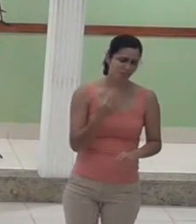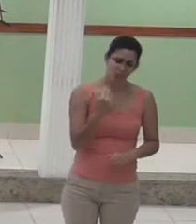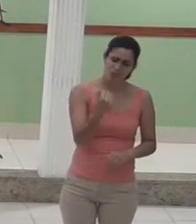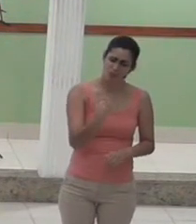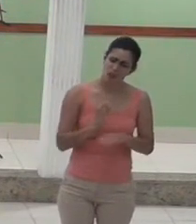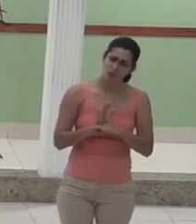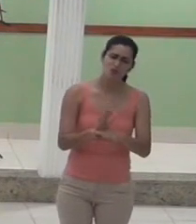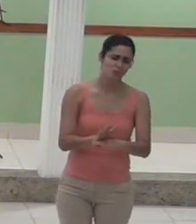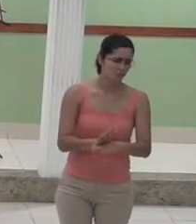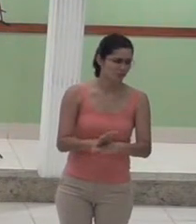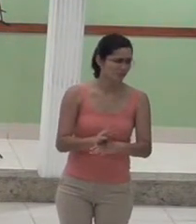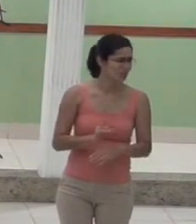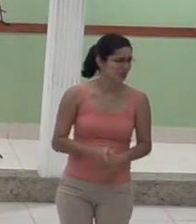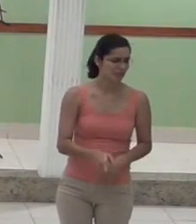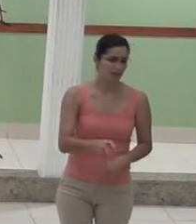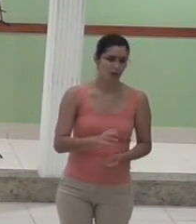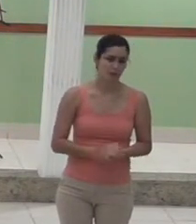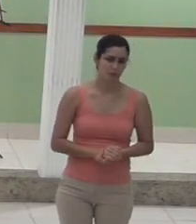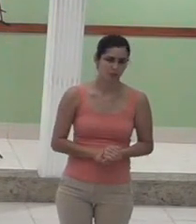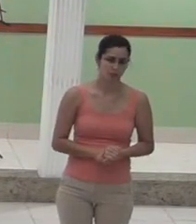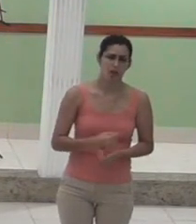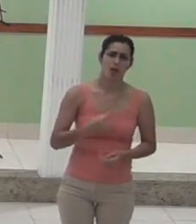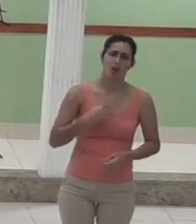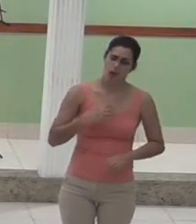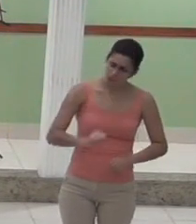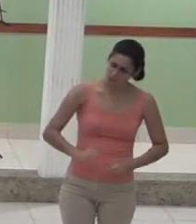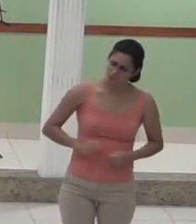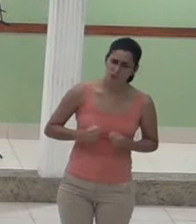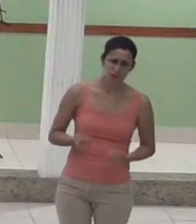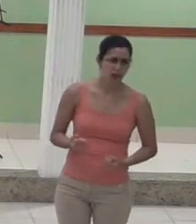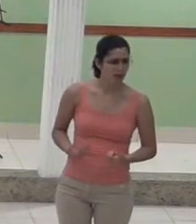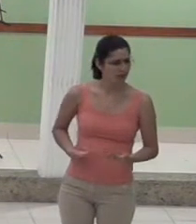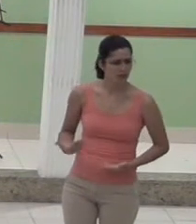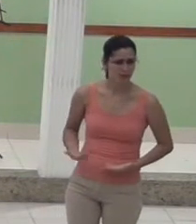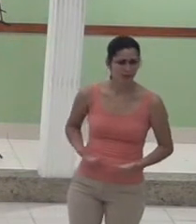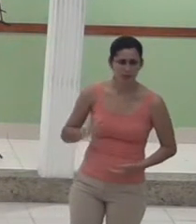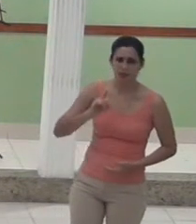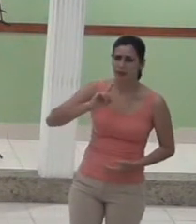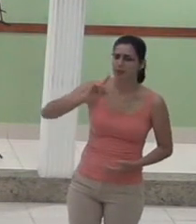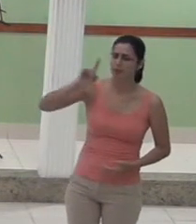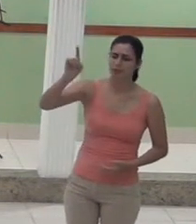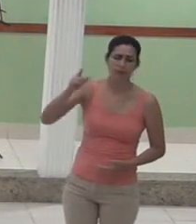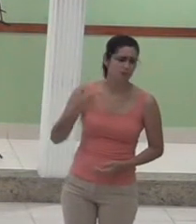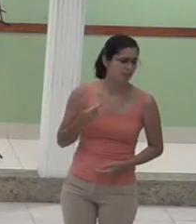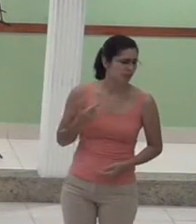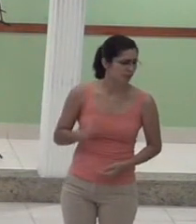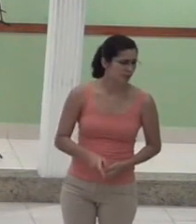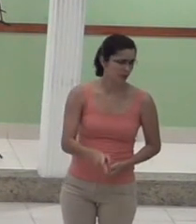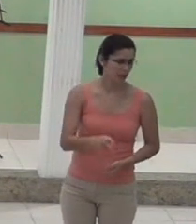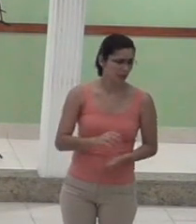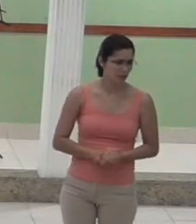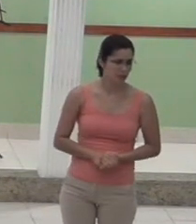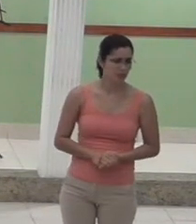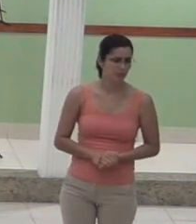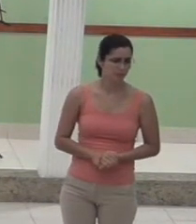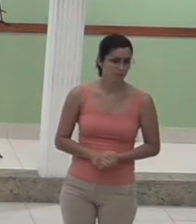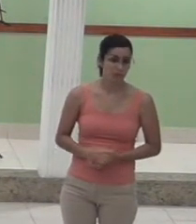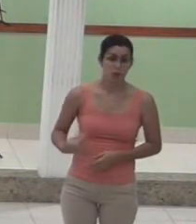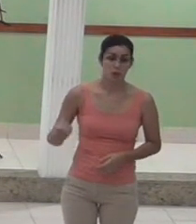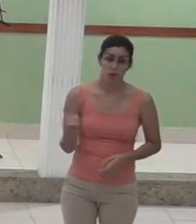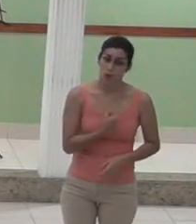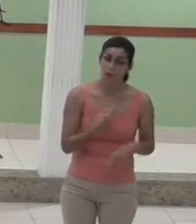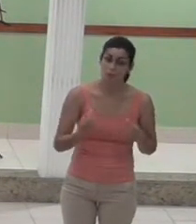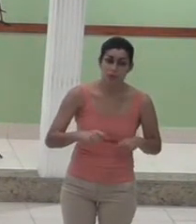eu já dedicava a minha vida a Deus, vou dedicar mais ainda. Ok, meus queridos? E vamos estar sempre